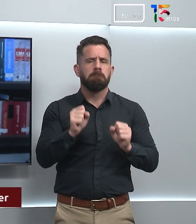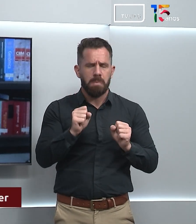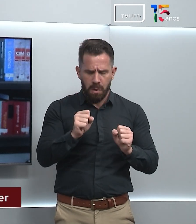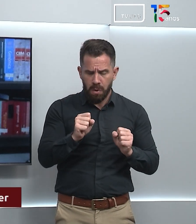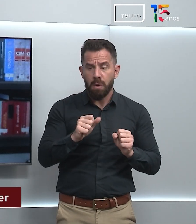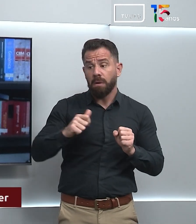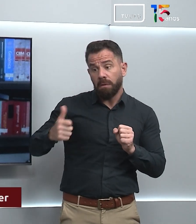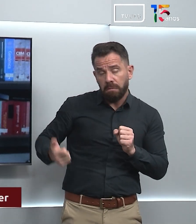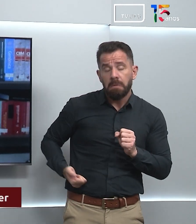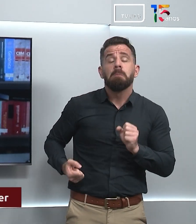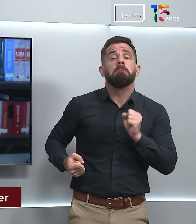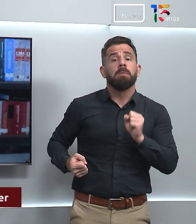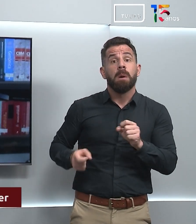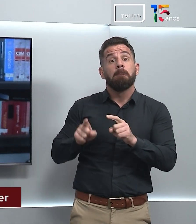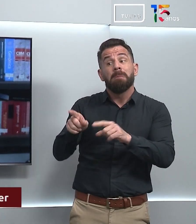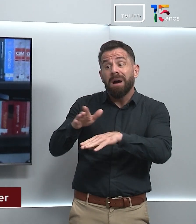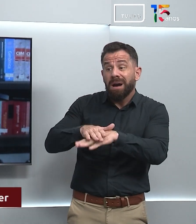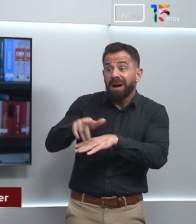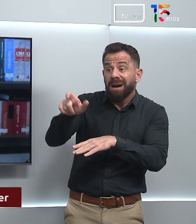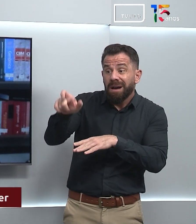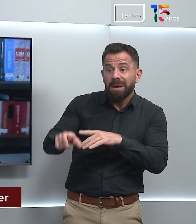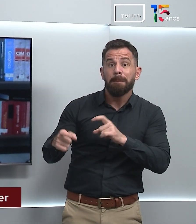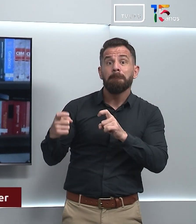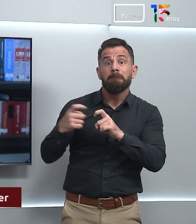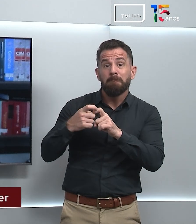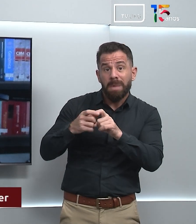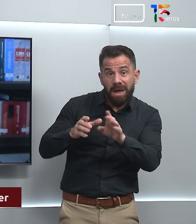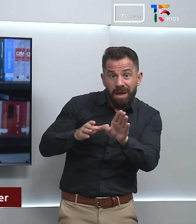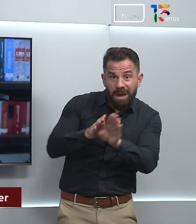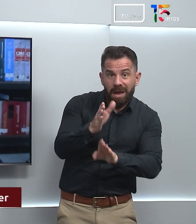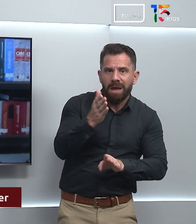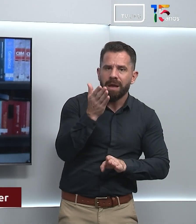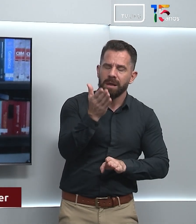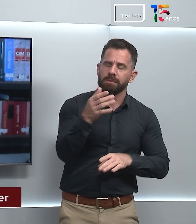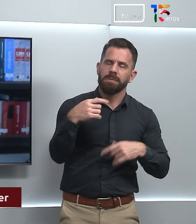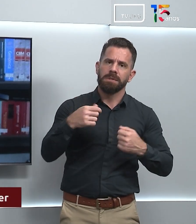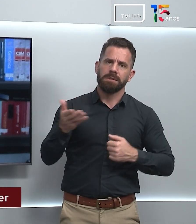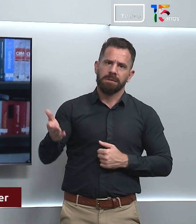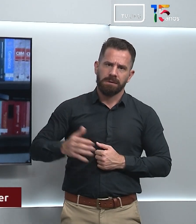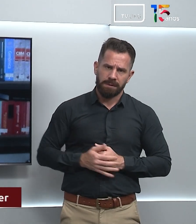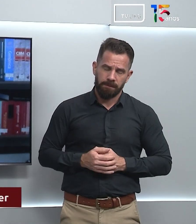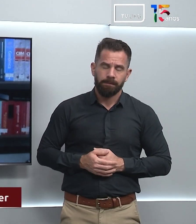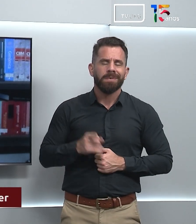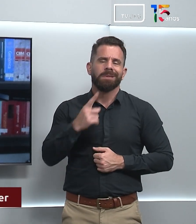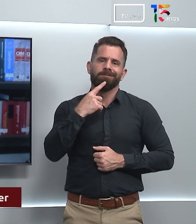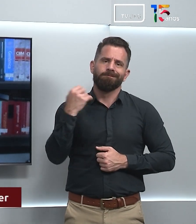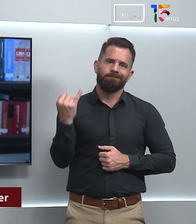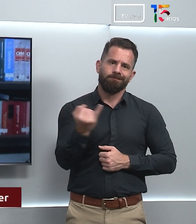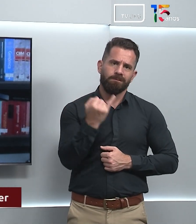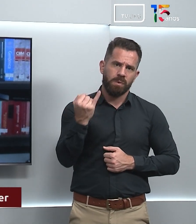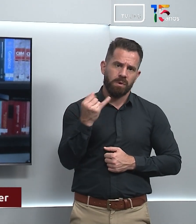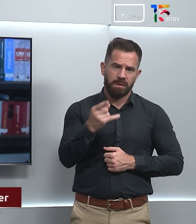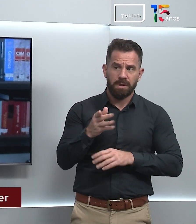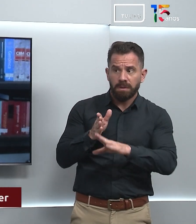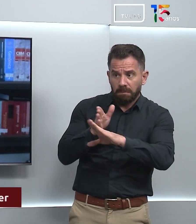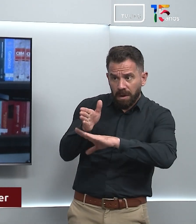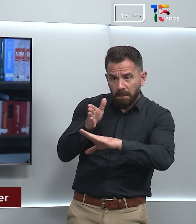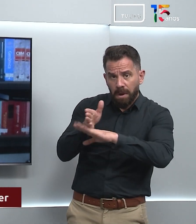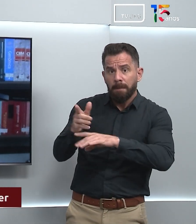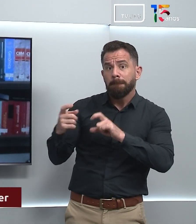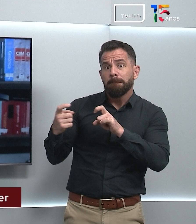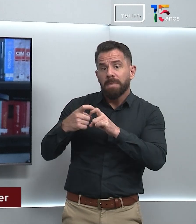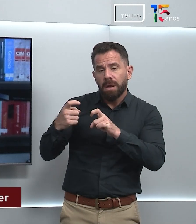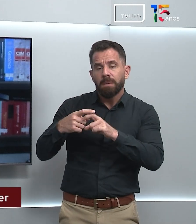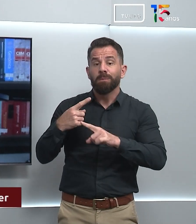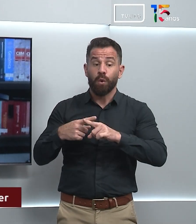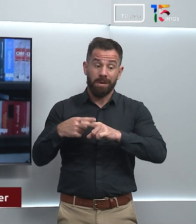médica, quer seja via oral, quer seja injetável. Isso é fundamental que a gente entenda, porque a obesidade é